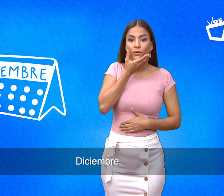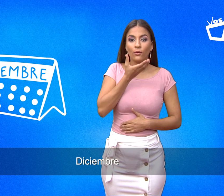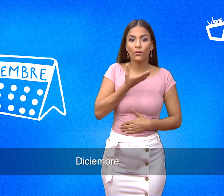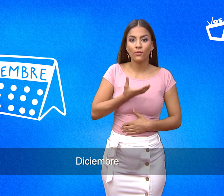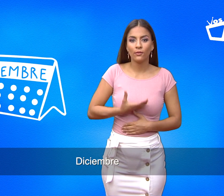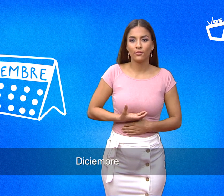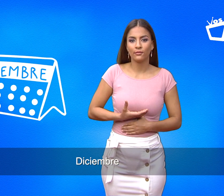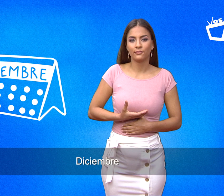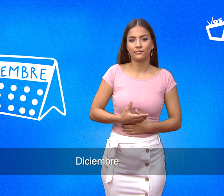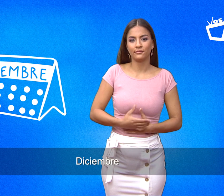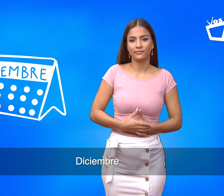diciembre